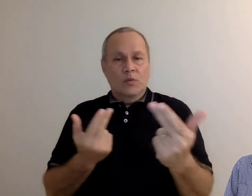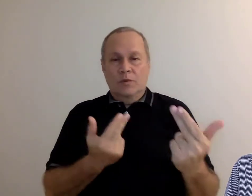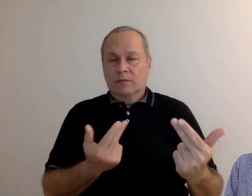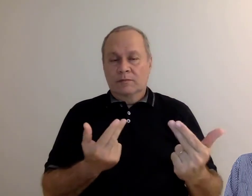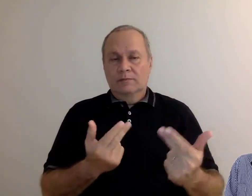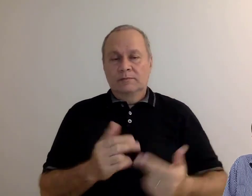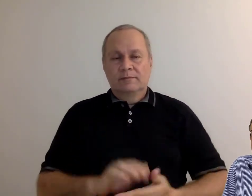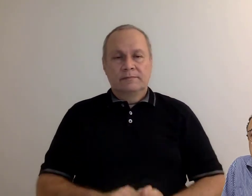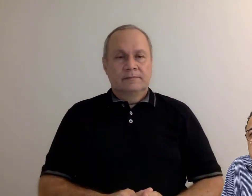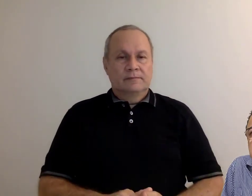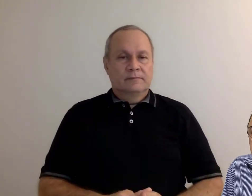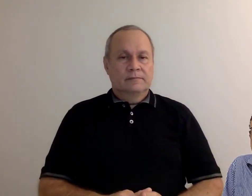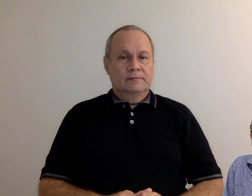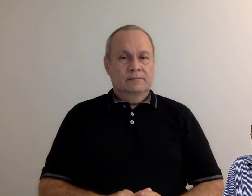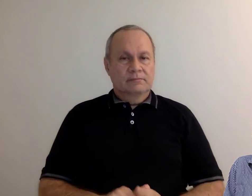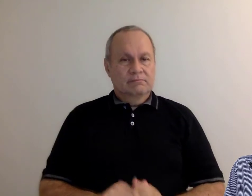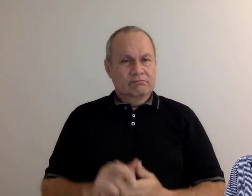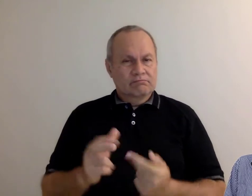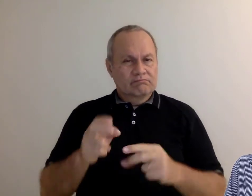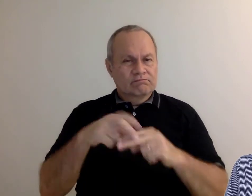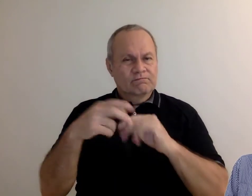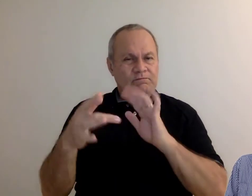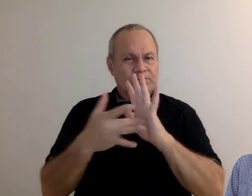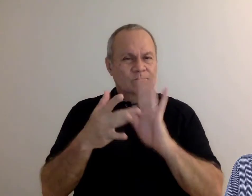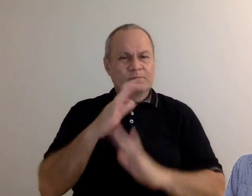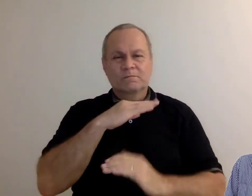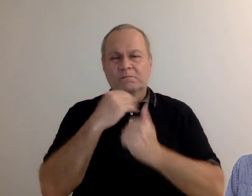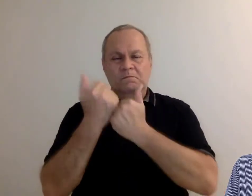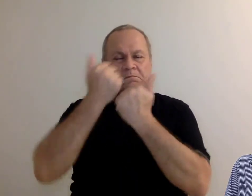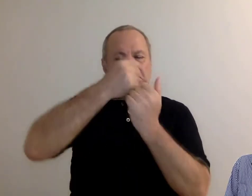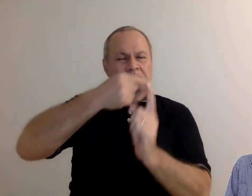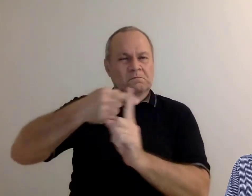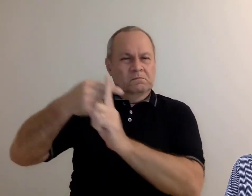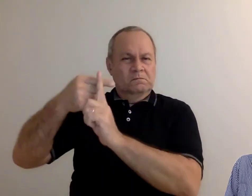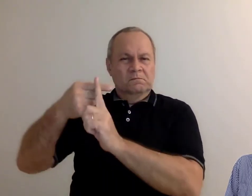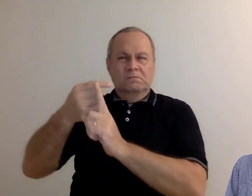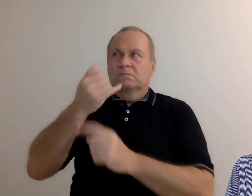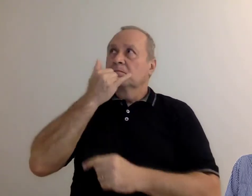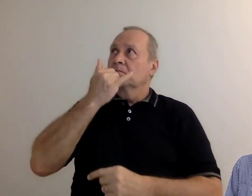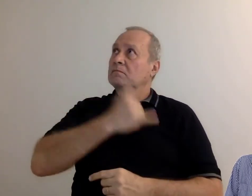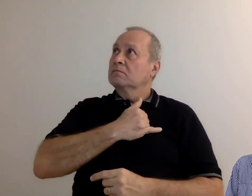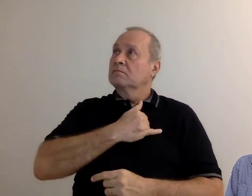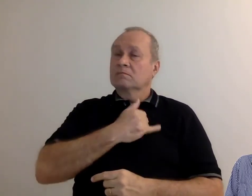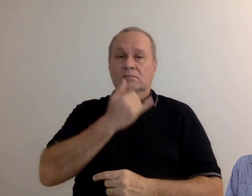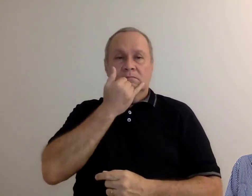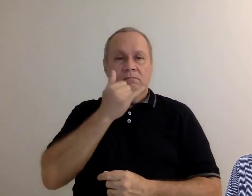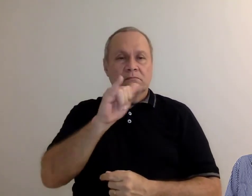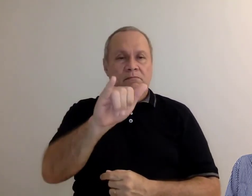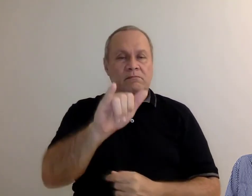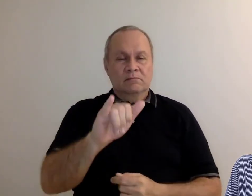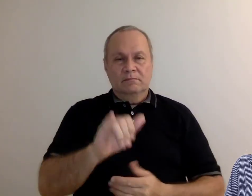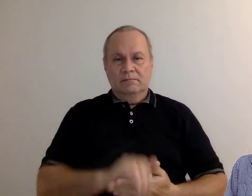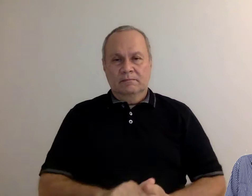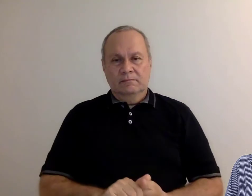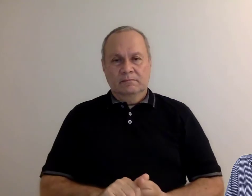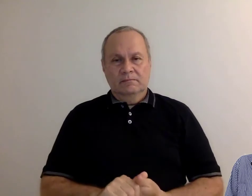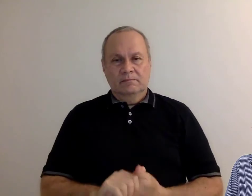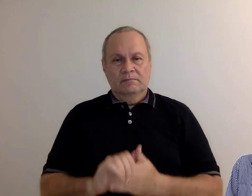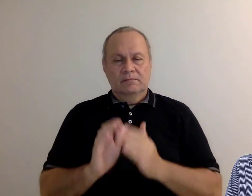perdoou por meio de Cristo Jesus, o nosso Senhor. Vamos orar?